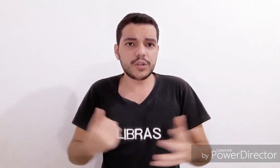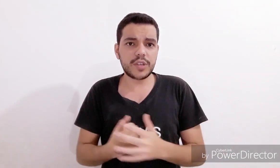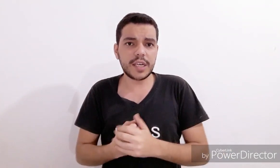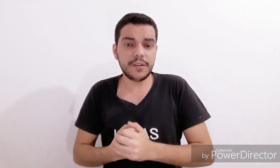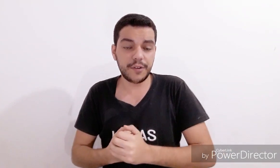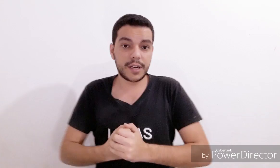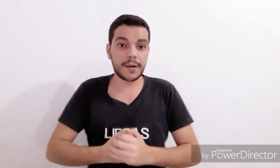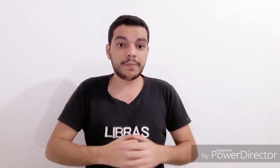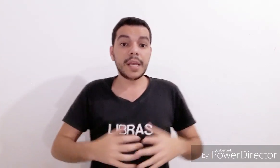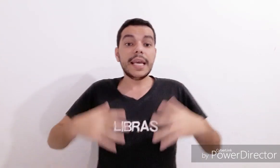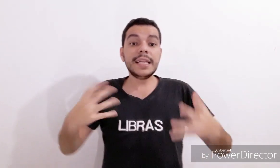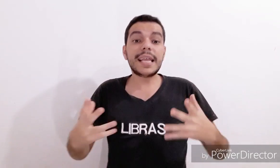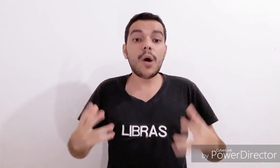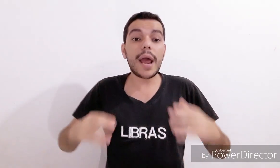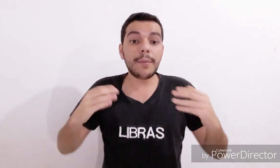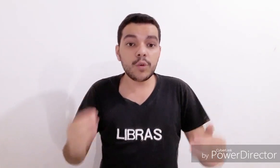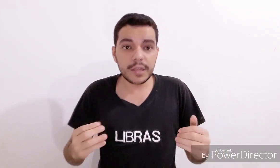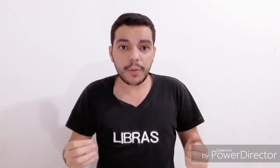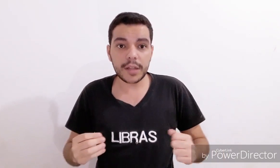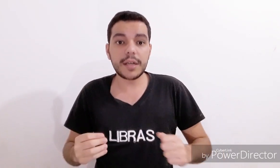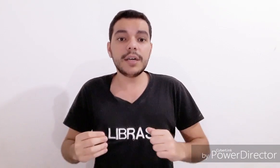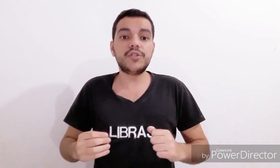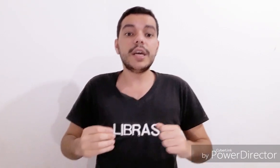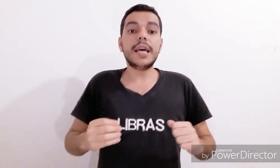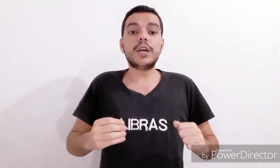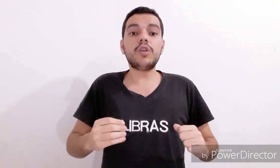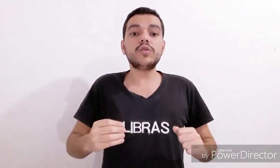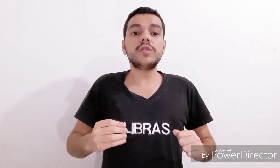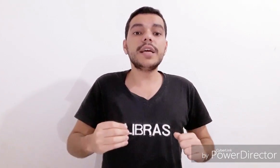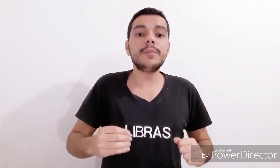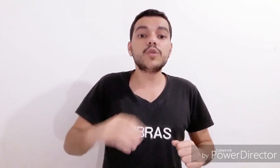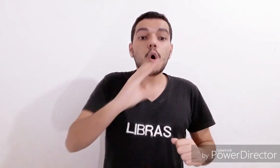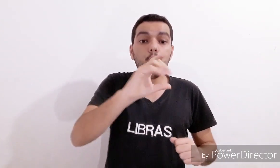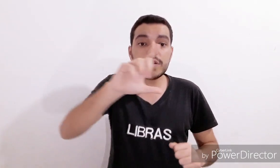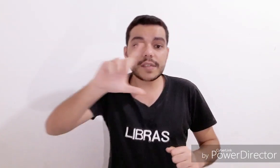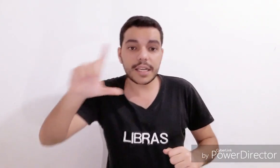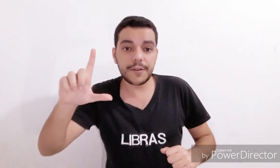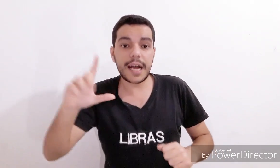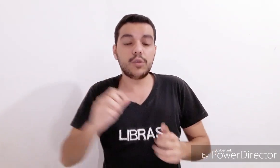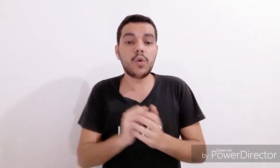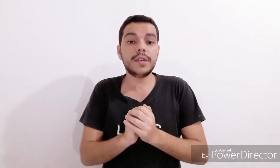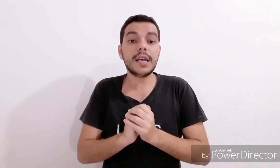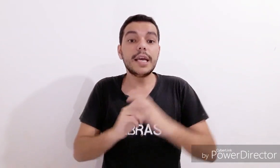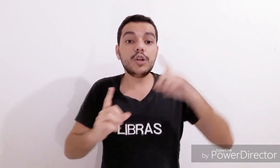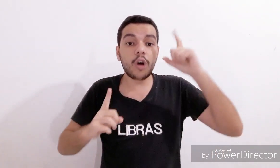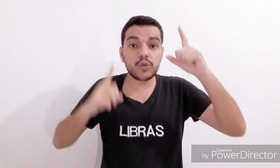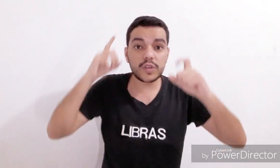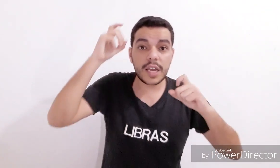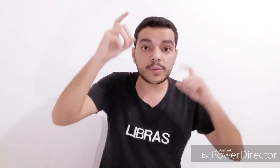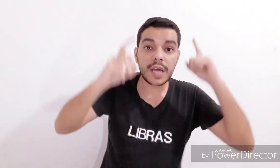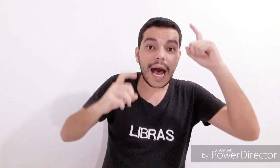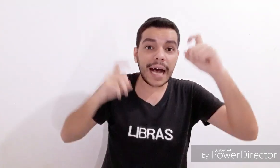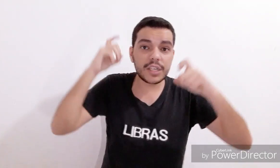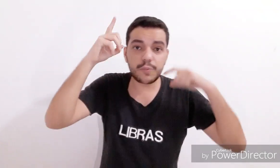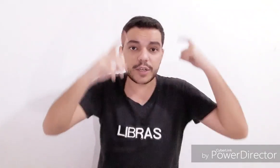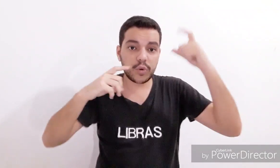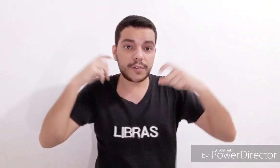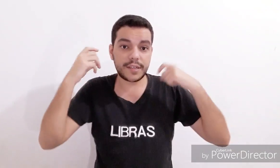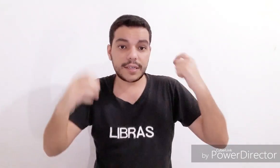isso significa. Então, é muito importante que nós usemos os classificadores, que nós usemos as expressões